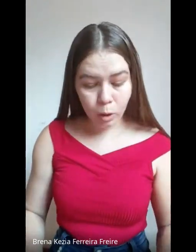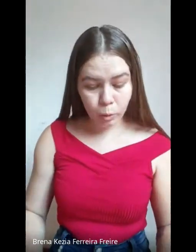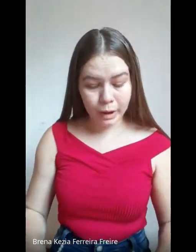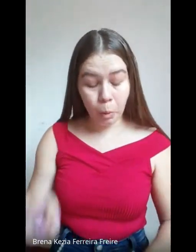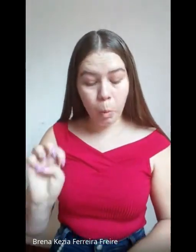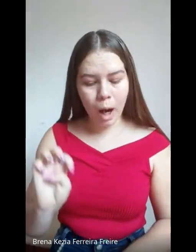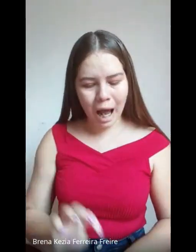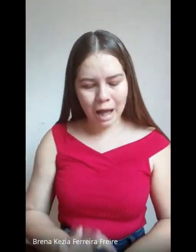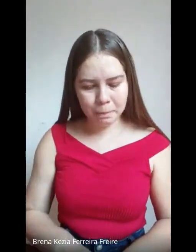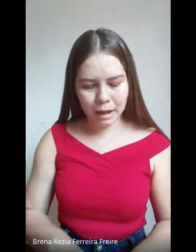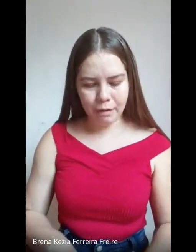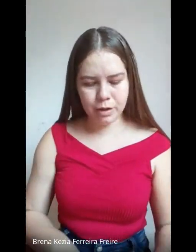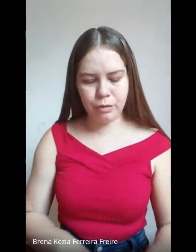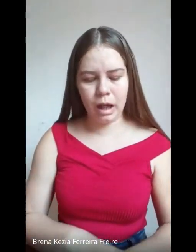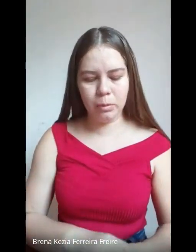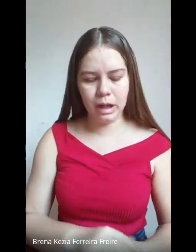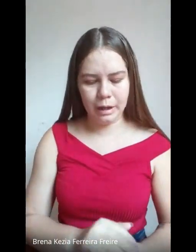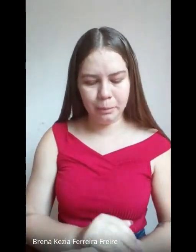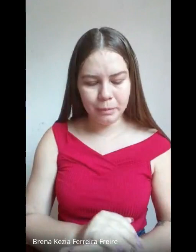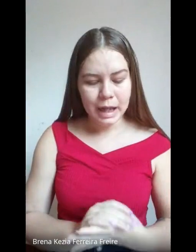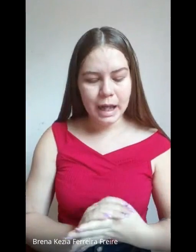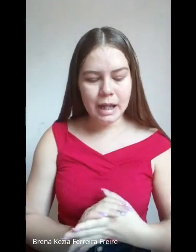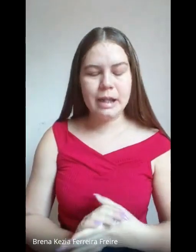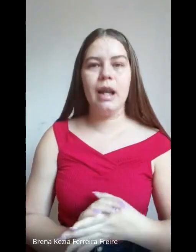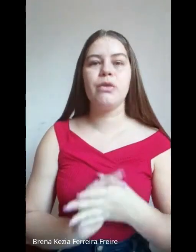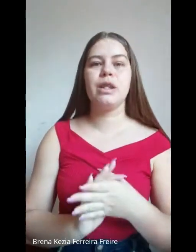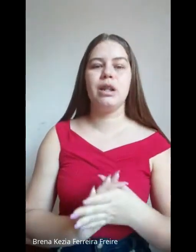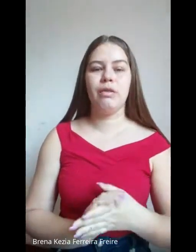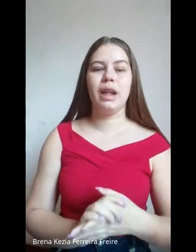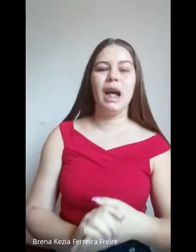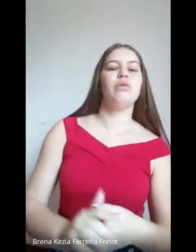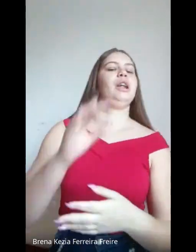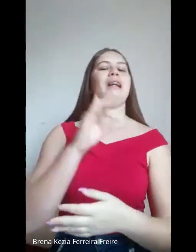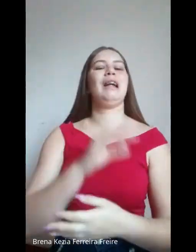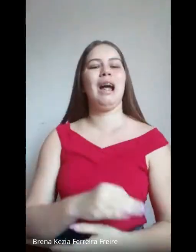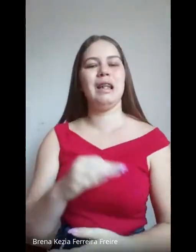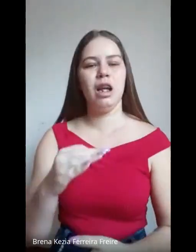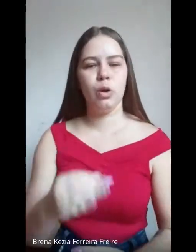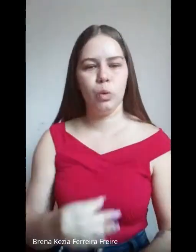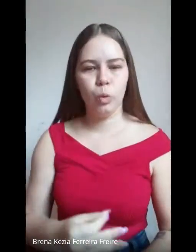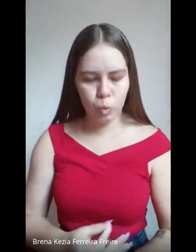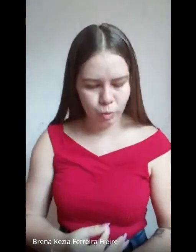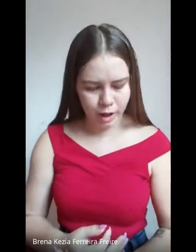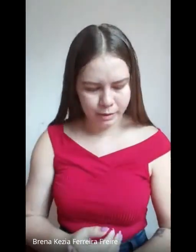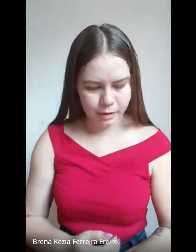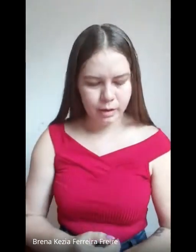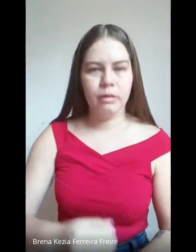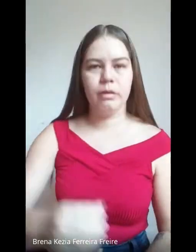procure quatro palavras do vocabulário e escreva o significado de cada uma. Vamos Posso lá.